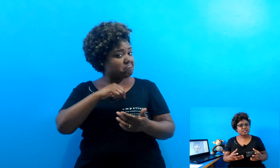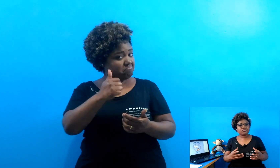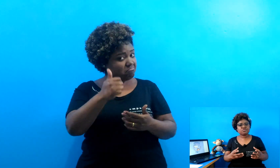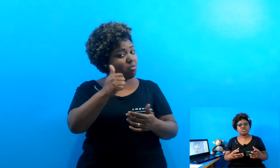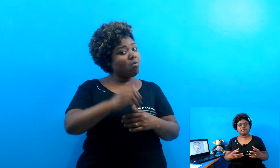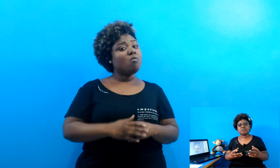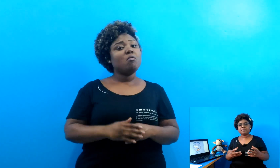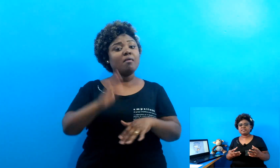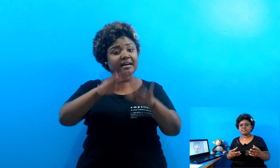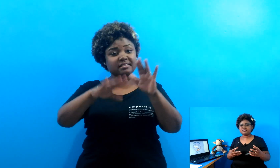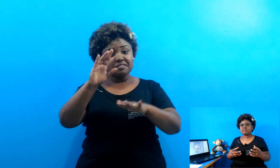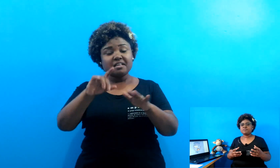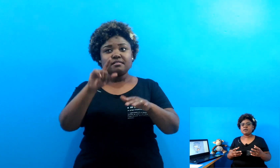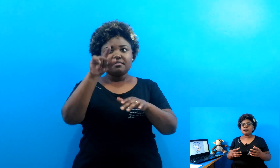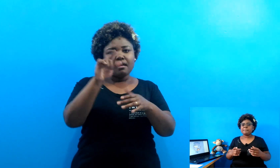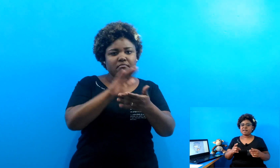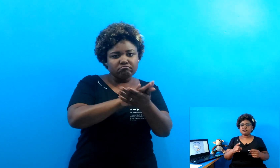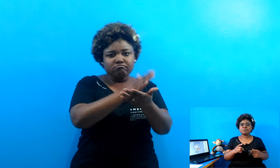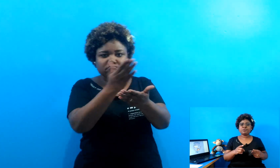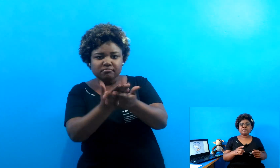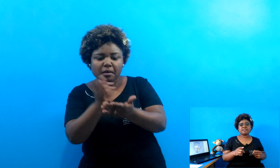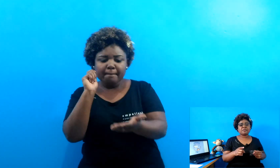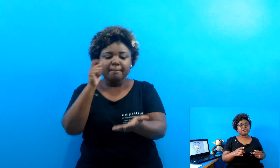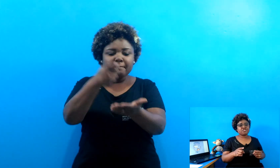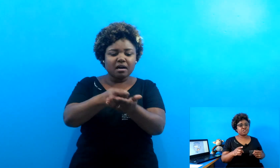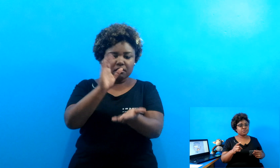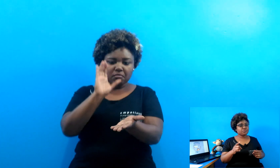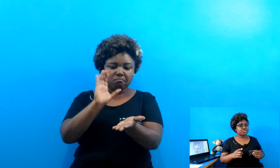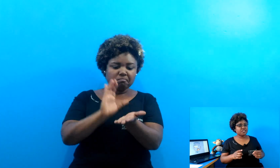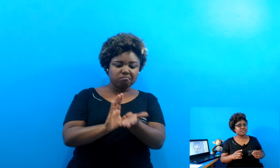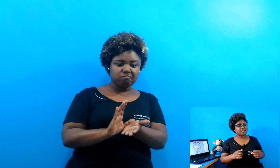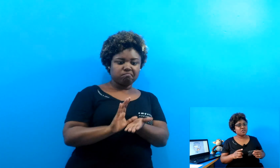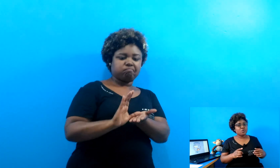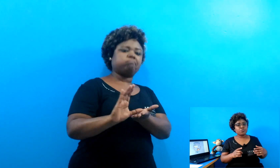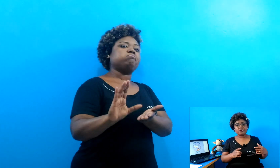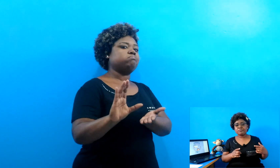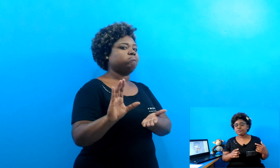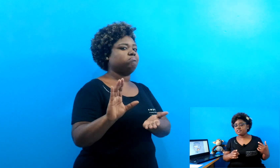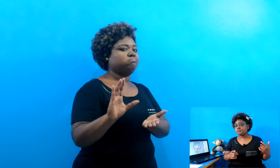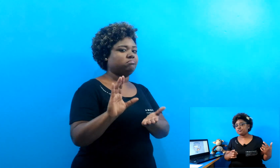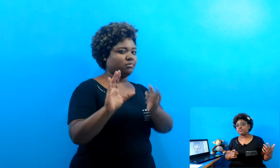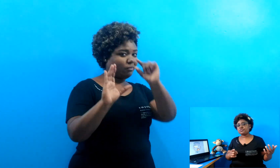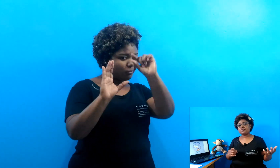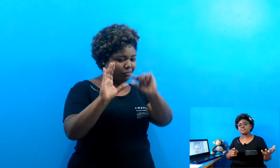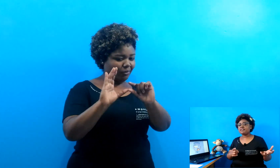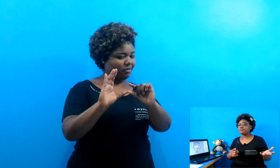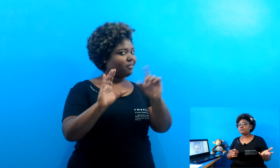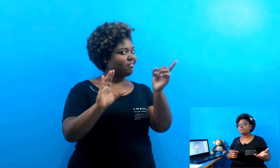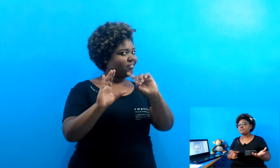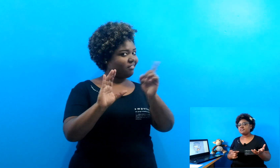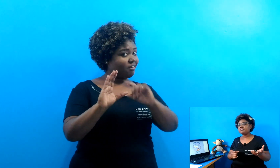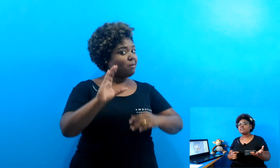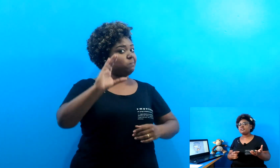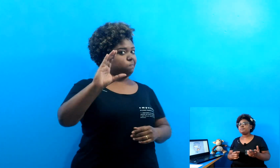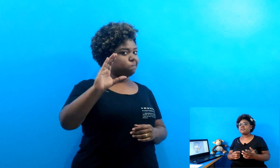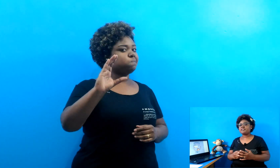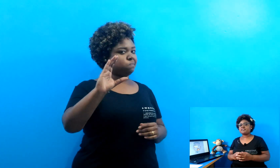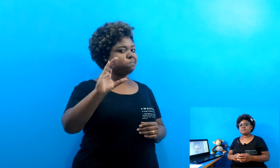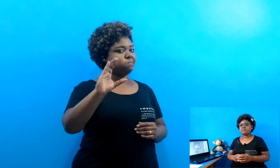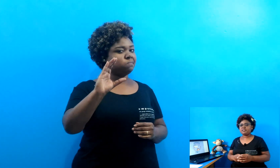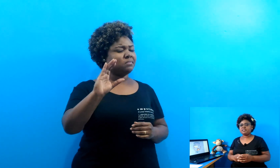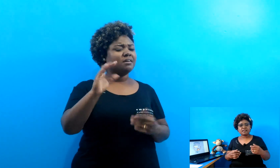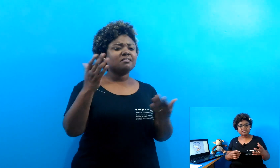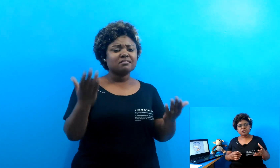Muitos eventos de interpretação pagam para o intérprete em um dia o que muitas profissões levam um mês inteiro